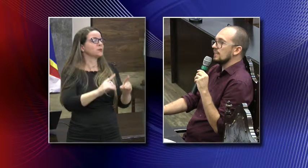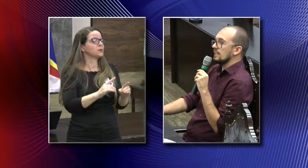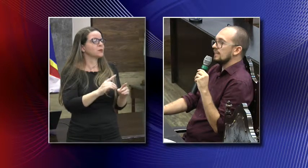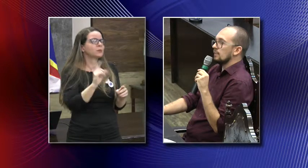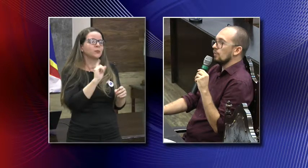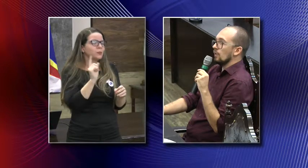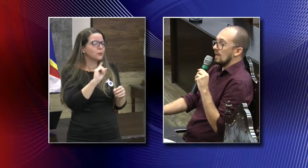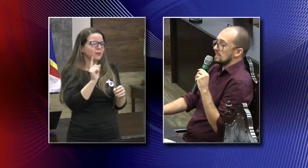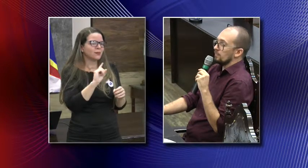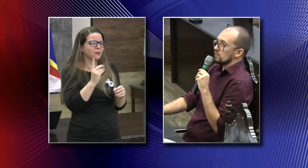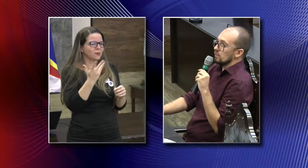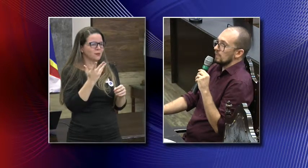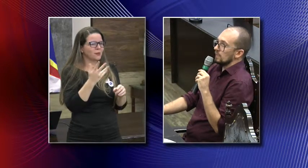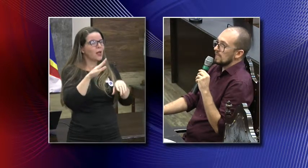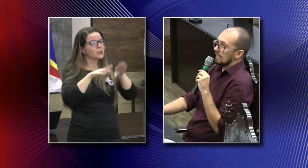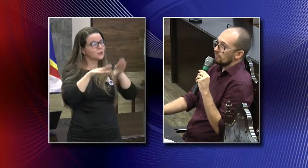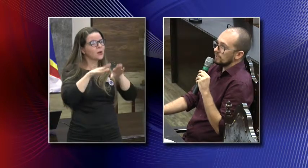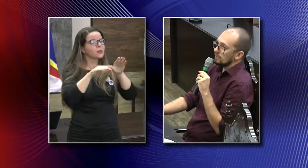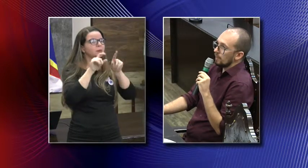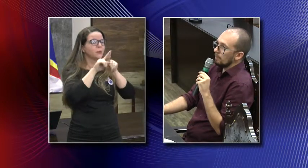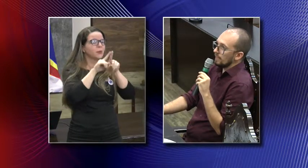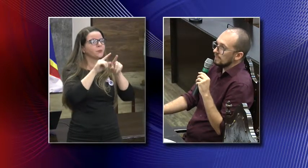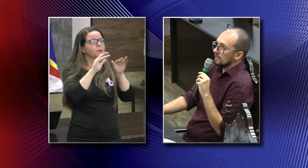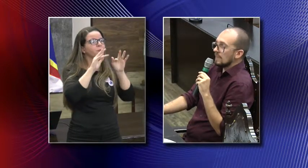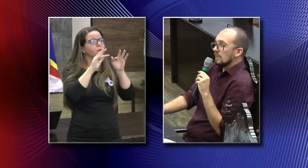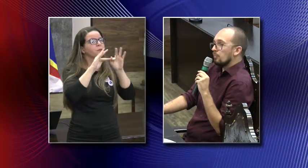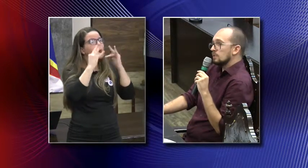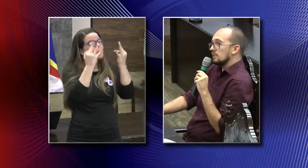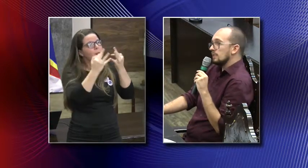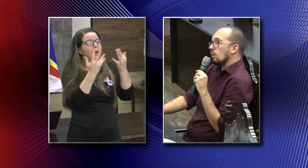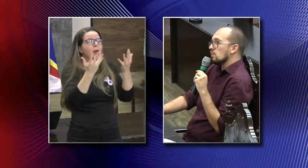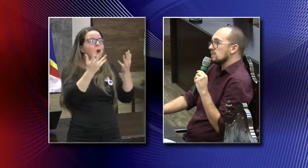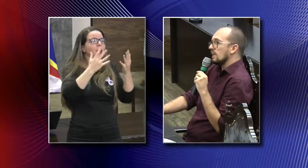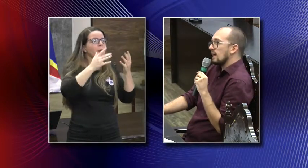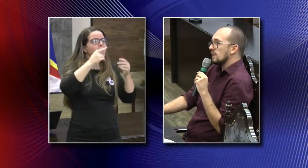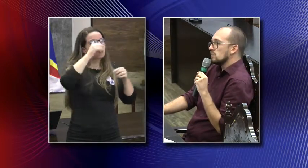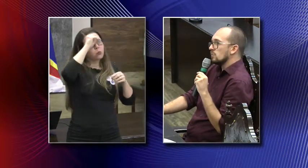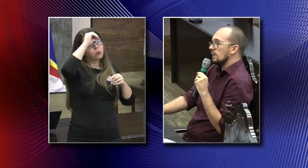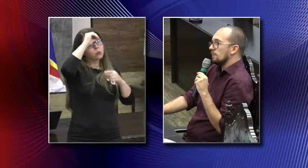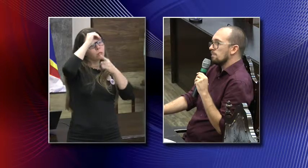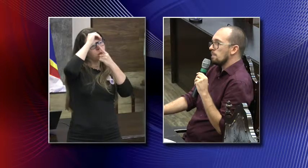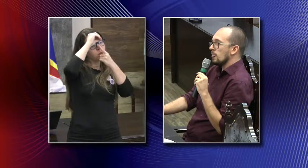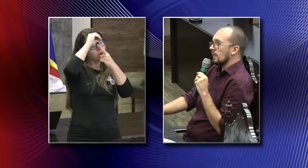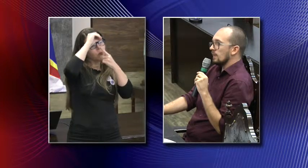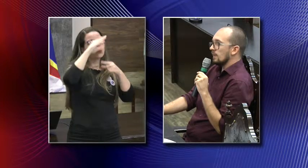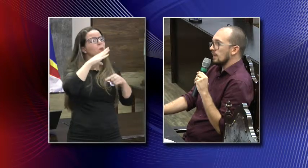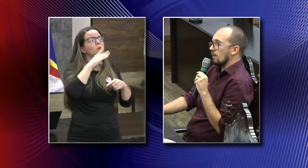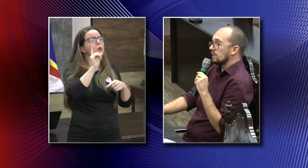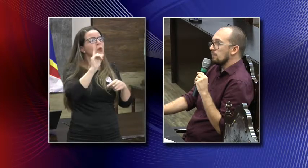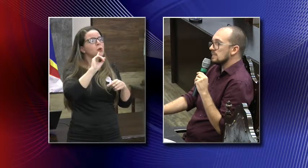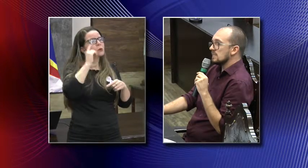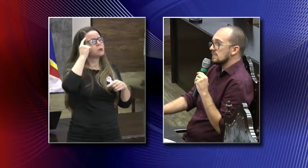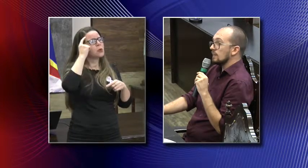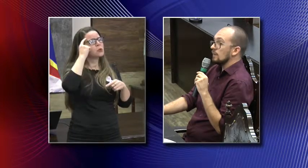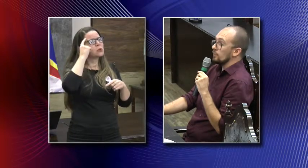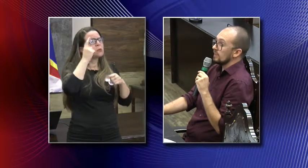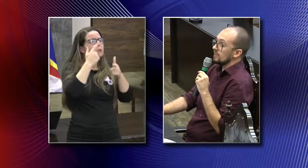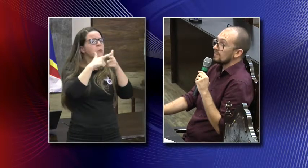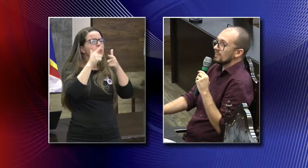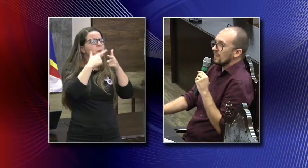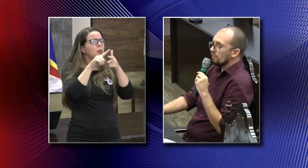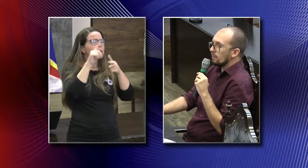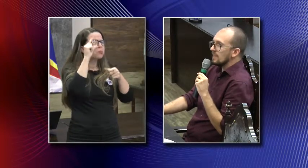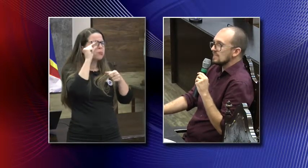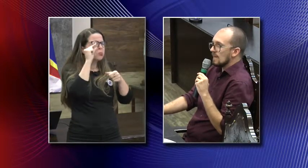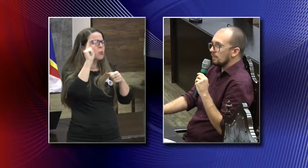cidades. Então, essa pessoa ela pode ter uma perda e ela pode não considerar isso na hora da pesquisa. Muitas